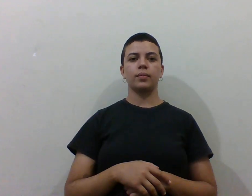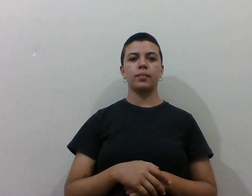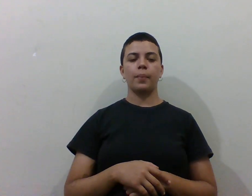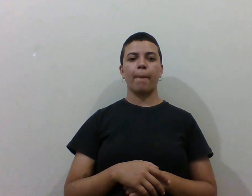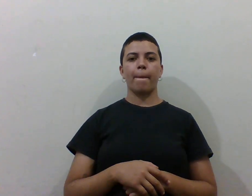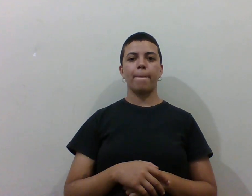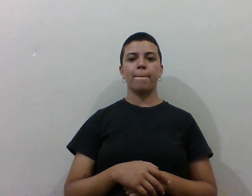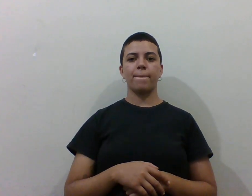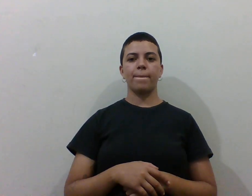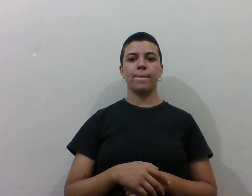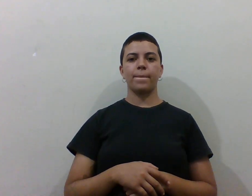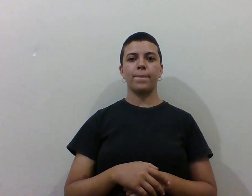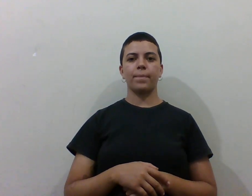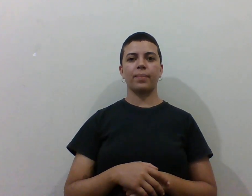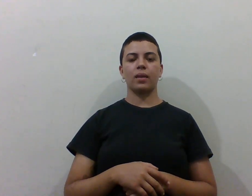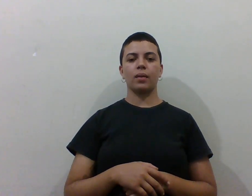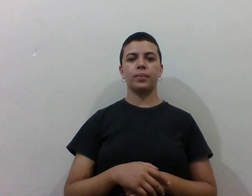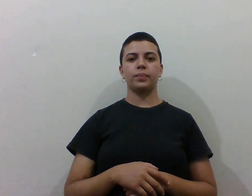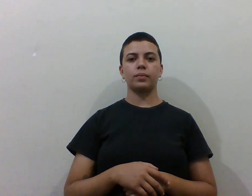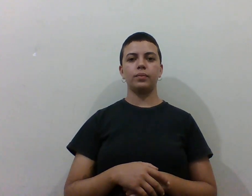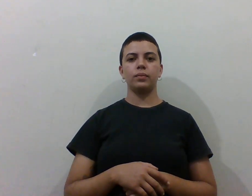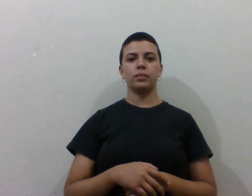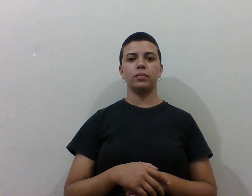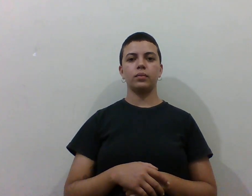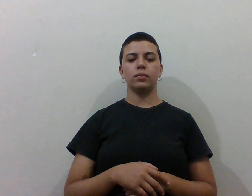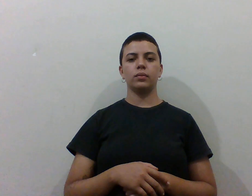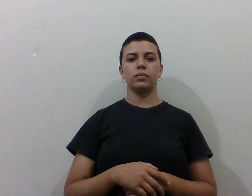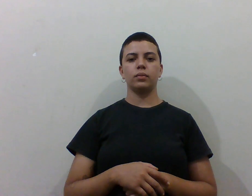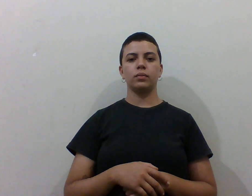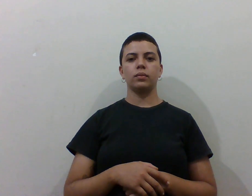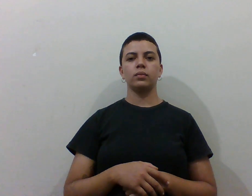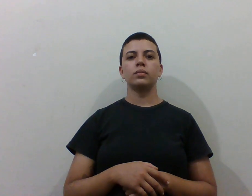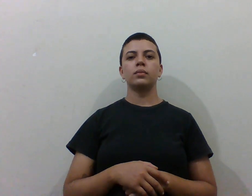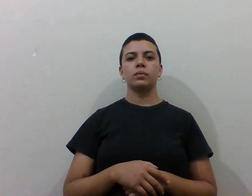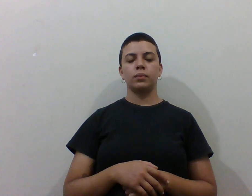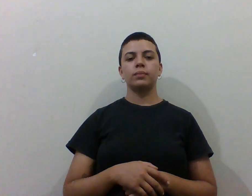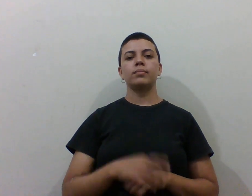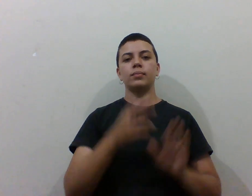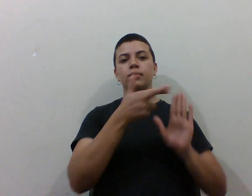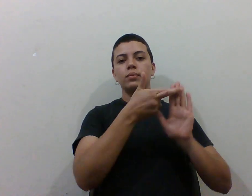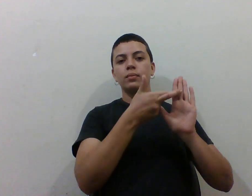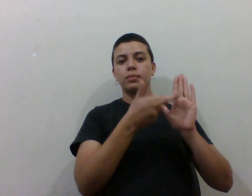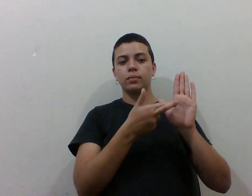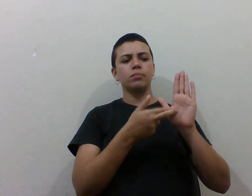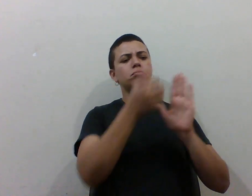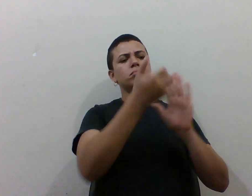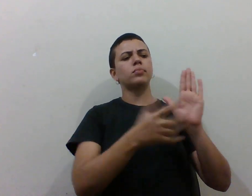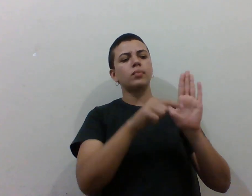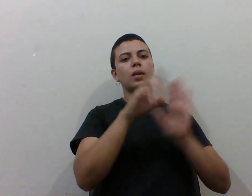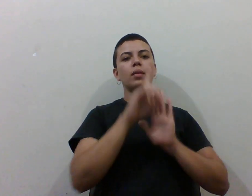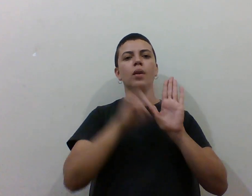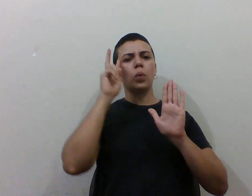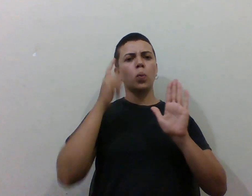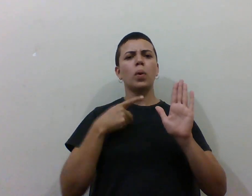e quando a gente observa o que a normativa diz sobre educação e direitos humanos vejam só fala de dignidade humana